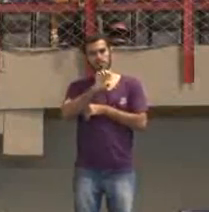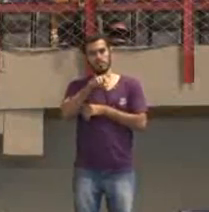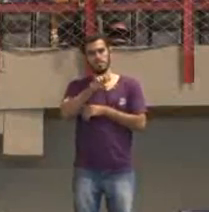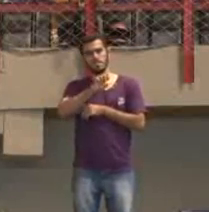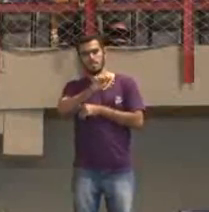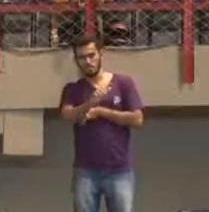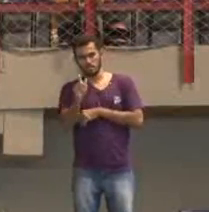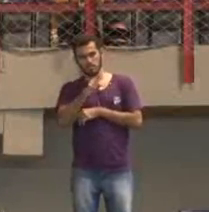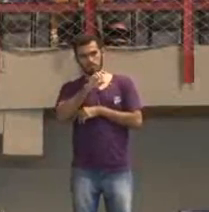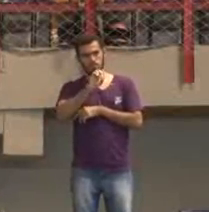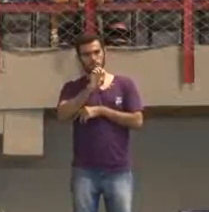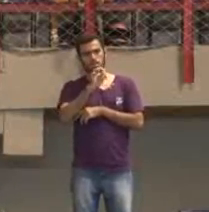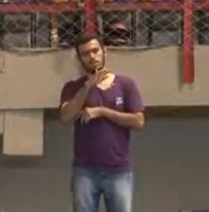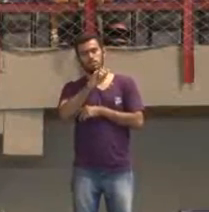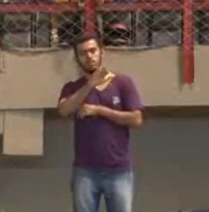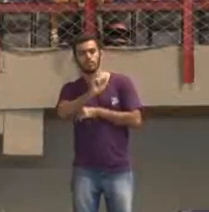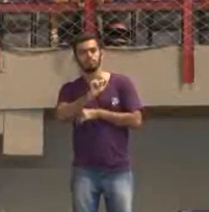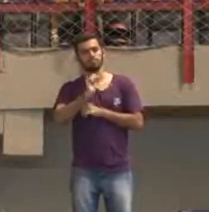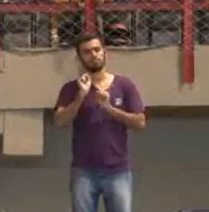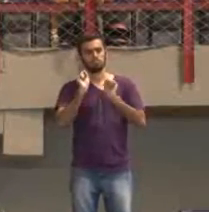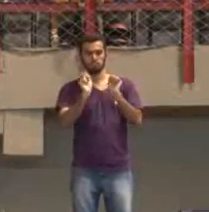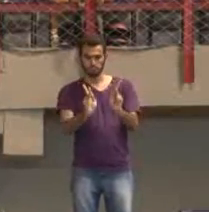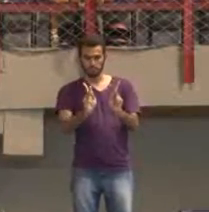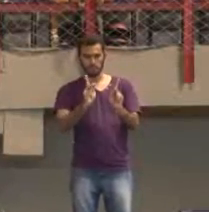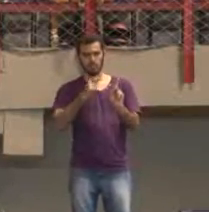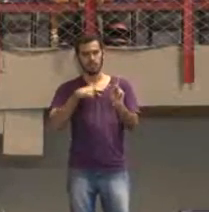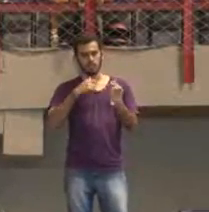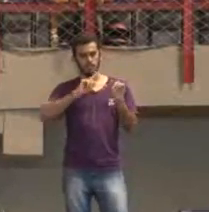Logo abaixo vem o maior